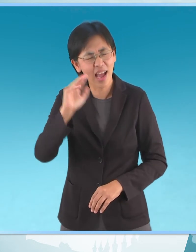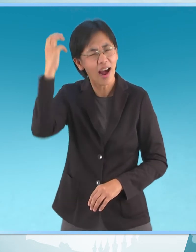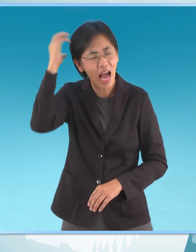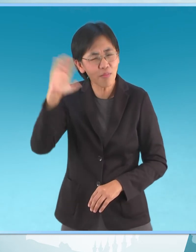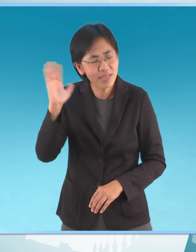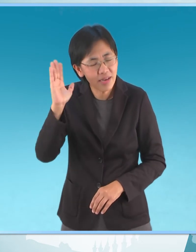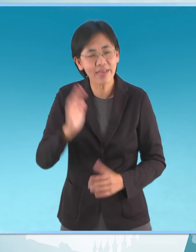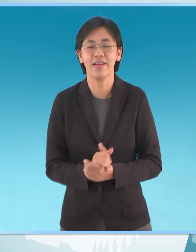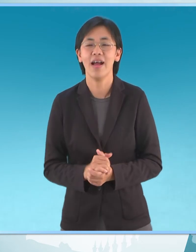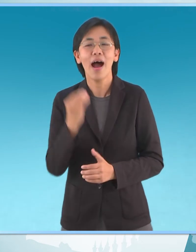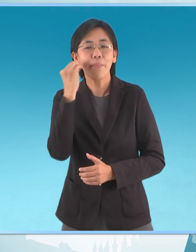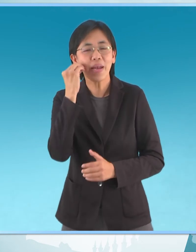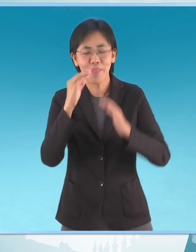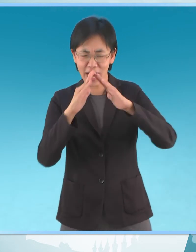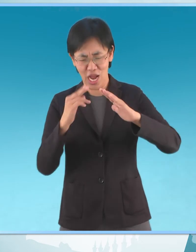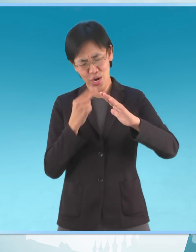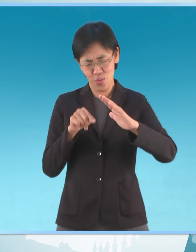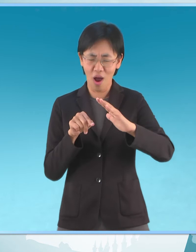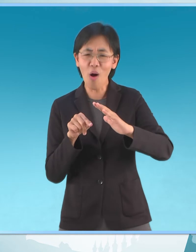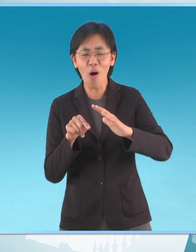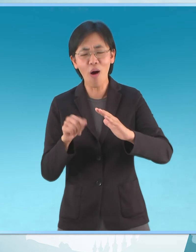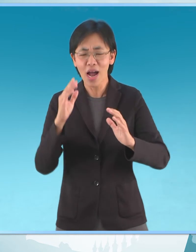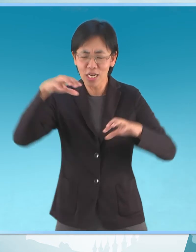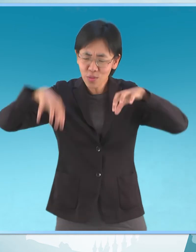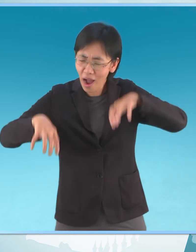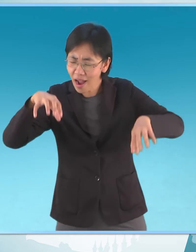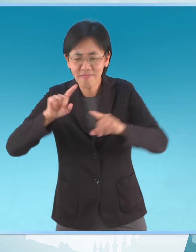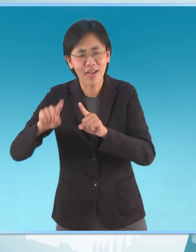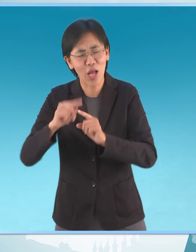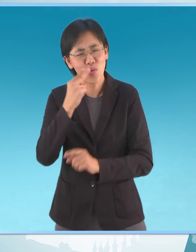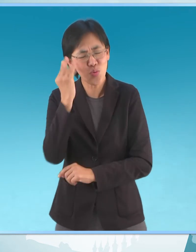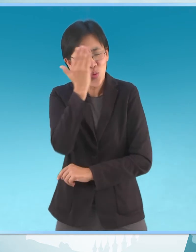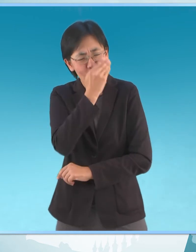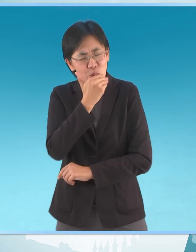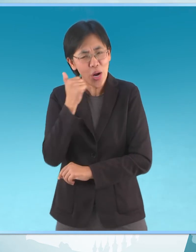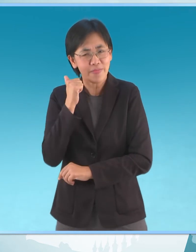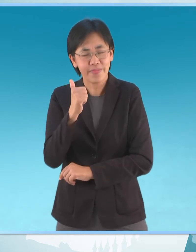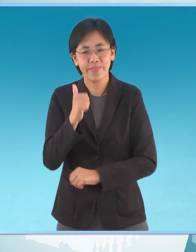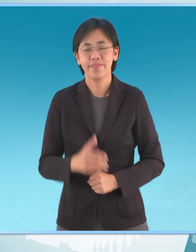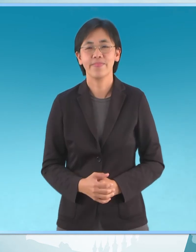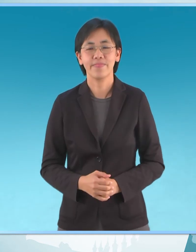ไตล์ของไทยไม่ใช่สไตล์ของลาวแต่ดั้งเดิมนะฮะแต่มันคลาสสิกอย่างบอกไม่ถูกเลยแหละครับ